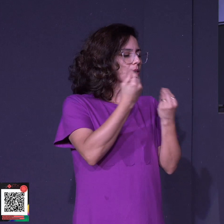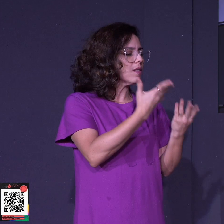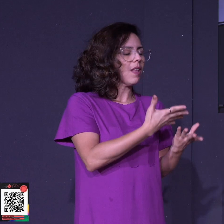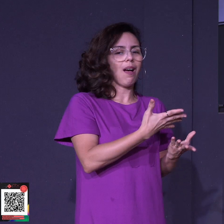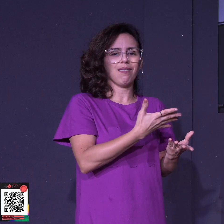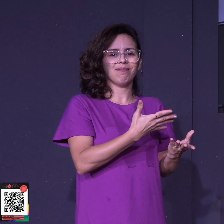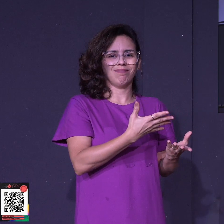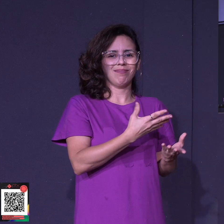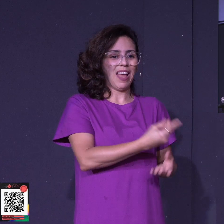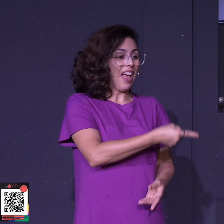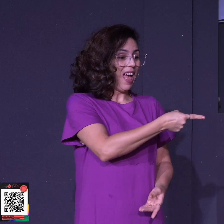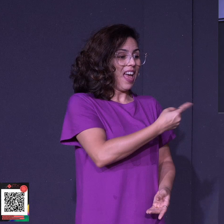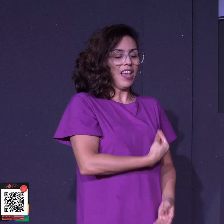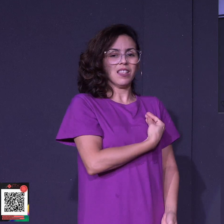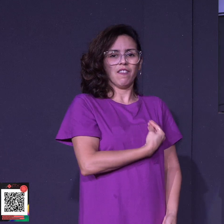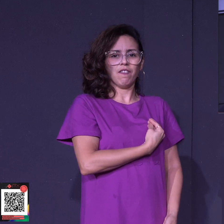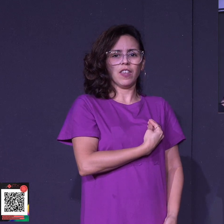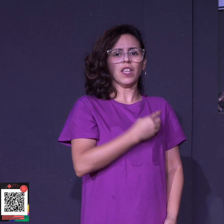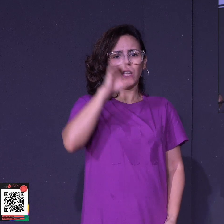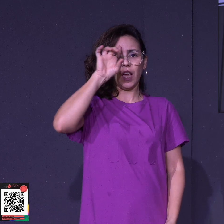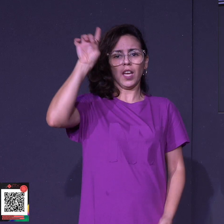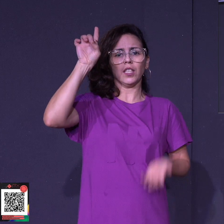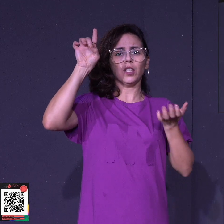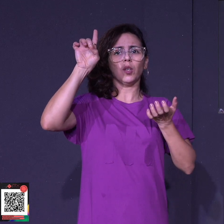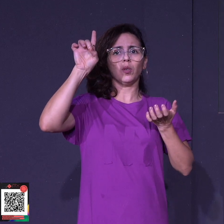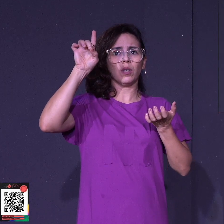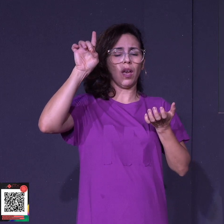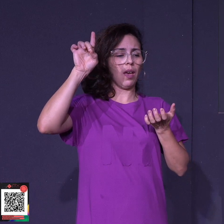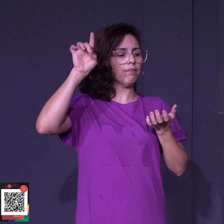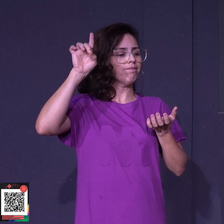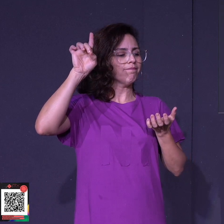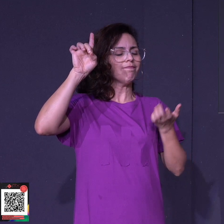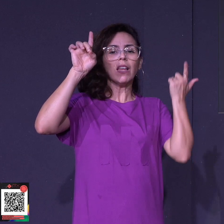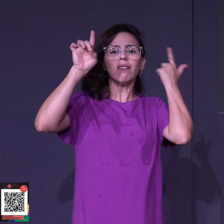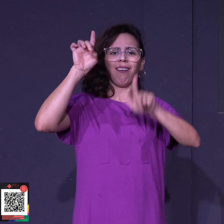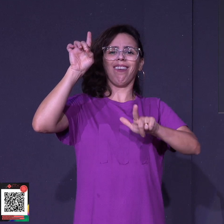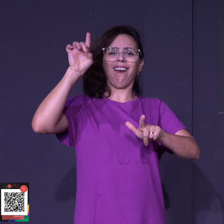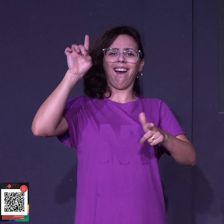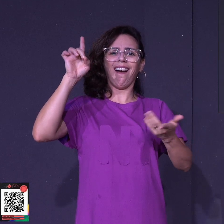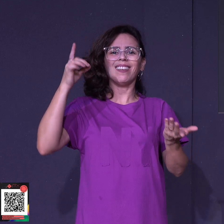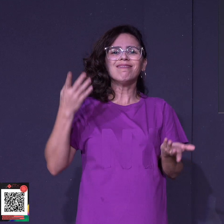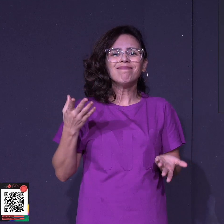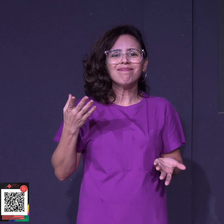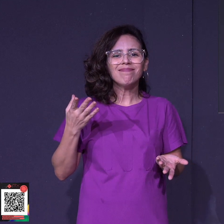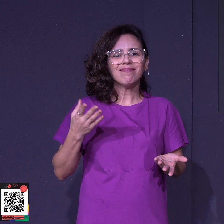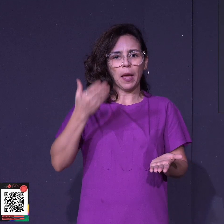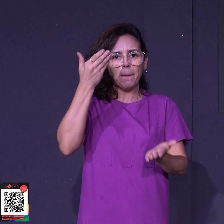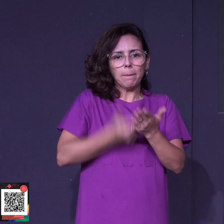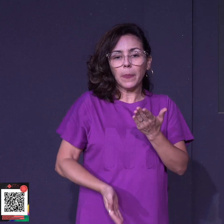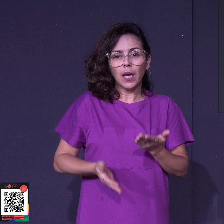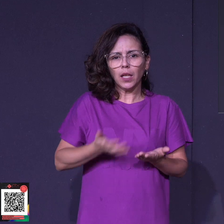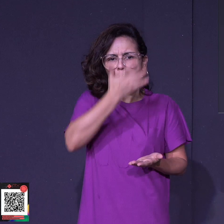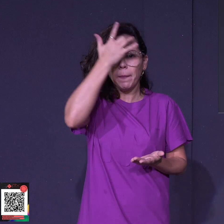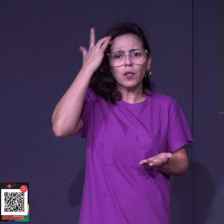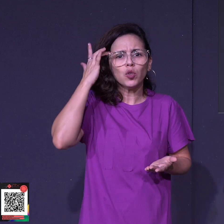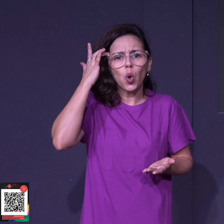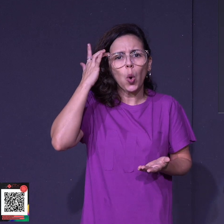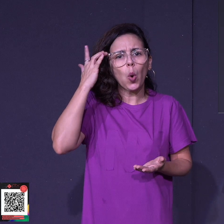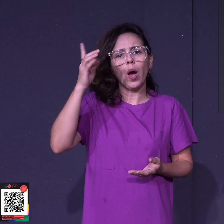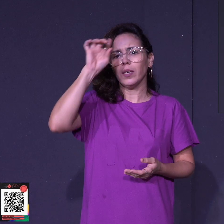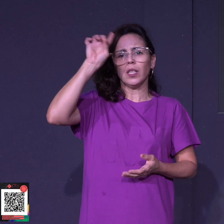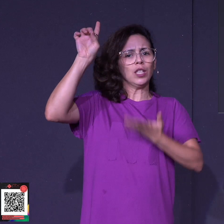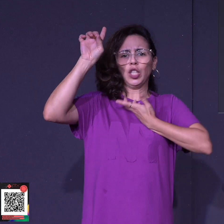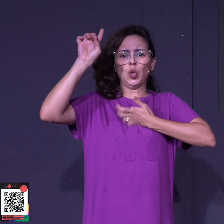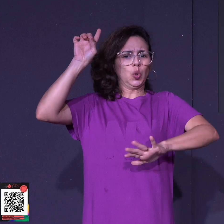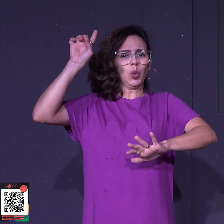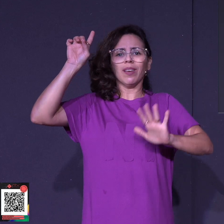Ele não quer perder ninguém. E eu e você precisamos ver a vida com esse discernimento. Olha que